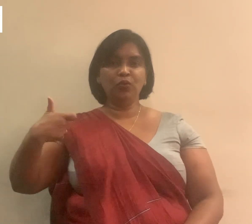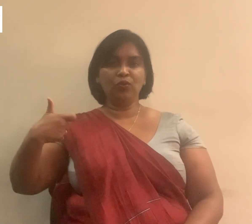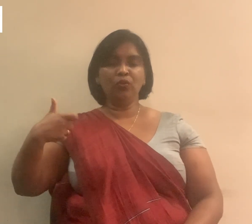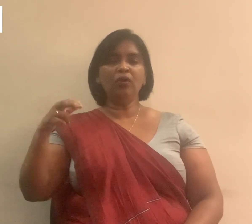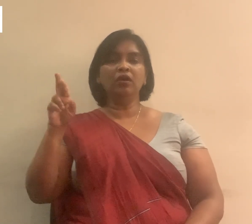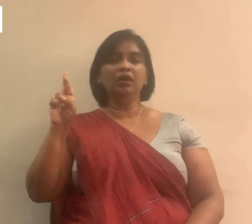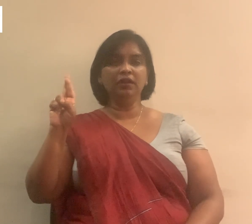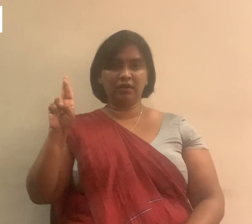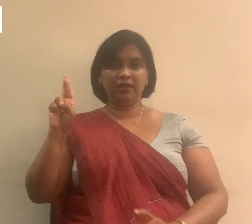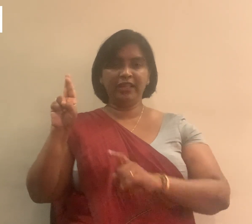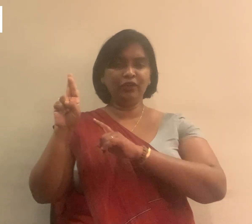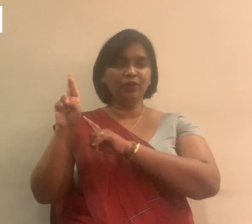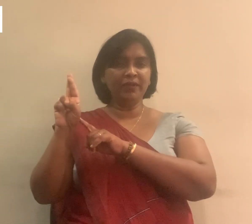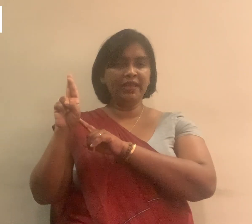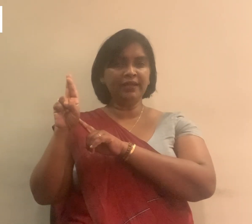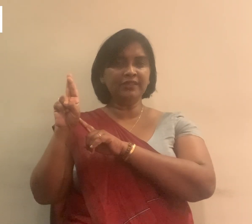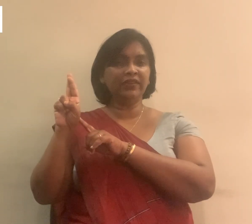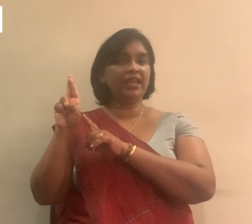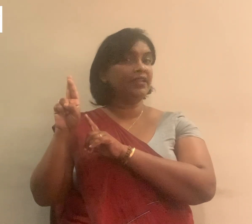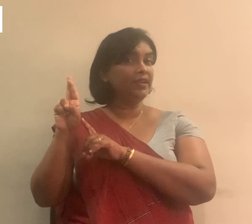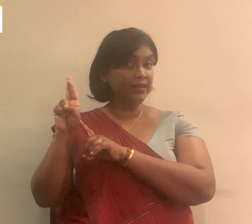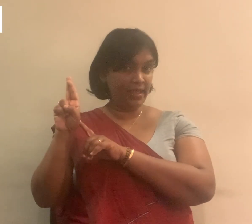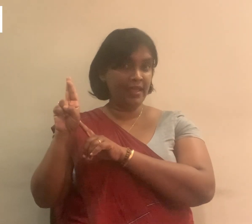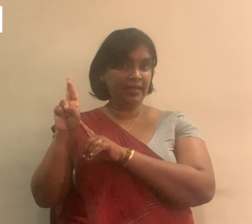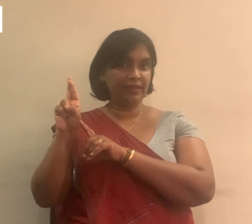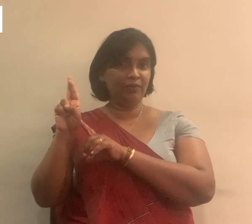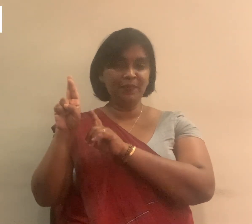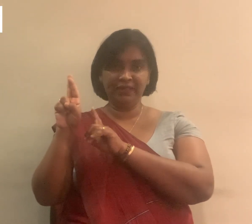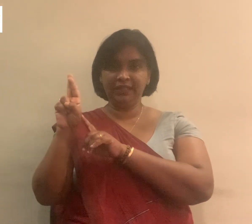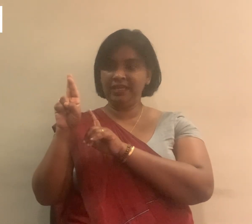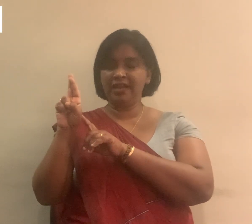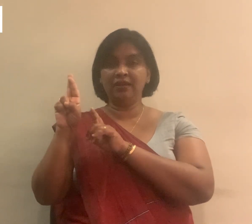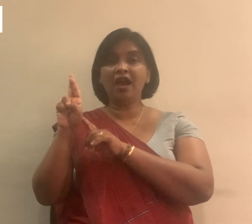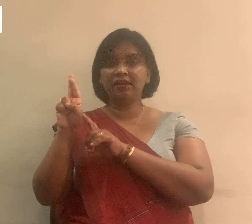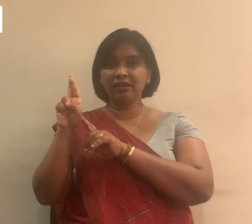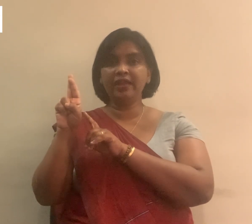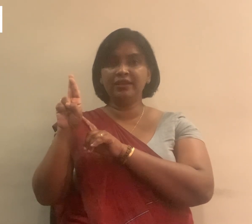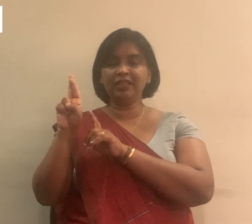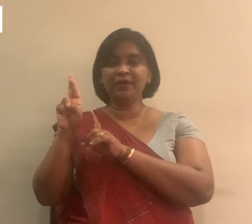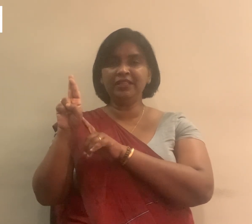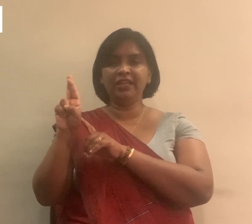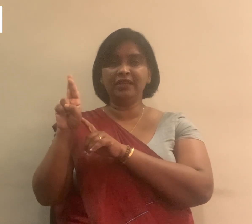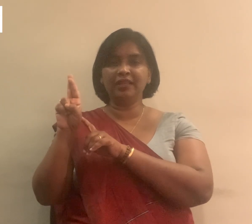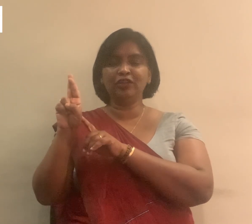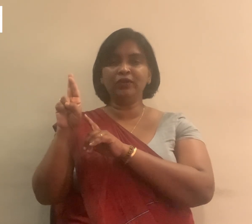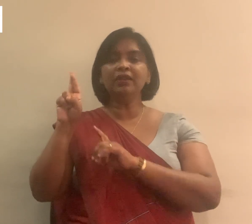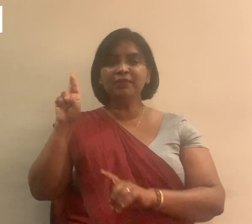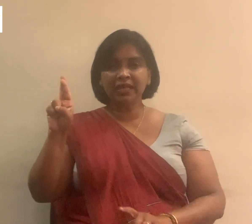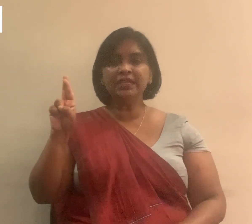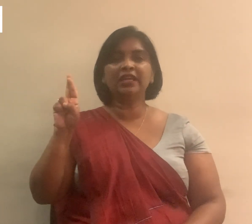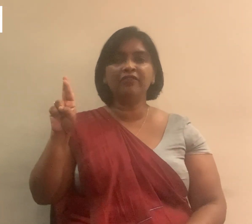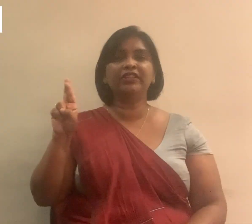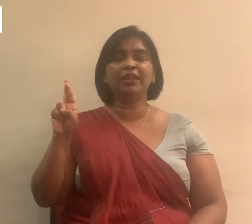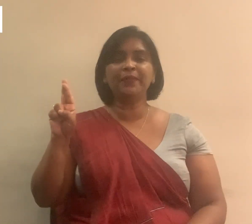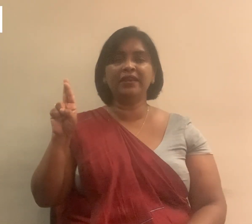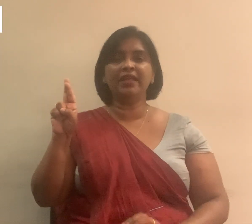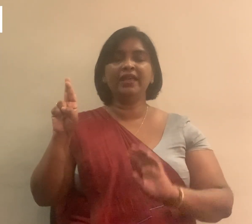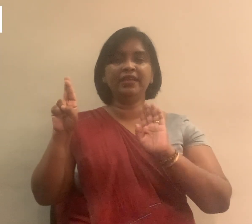පූ උර්. එතකොට මේකට ස්වරයක් එන්නේ නැහැ. ඔබ මතක තියාගන්න. අර යන්නේ තමයි තියෙන්නේ. එතකොට මේක නිකම් විතරයි පෙන්නන්නේ. ඒ